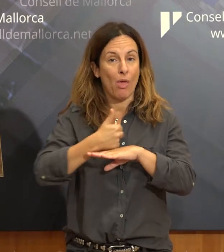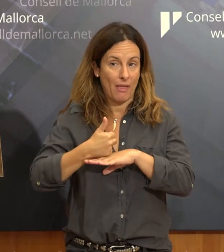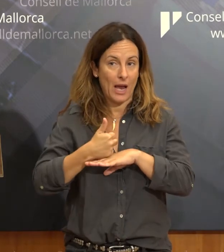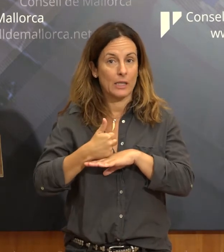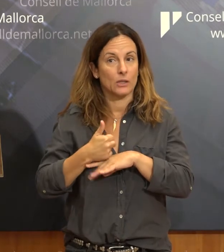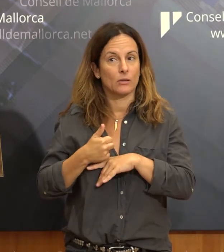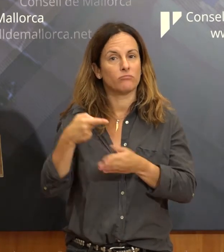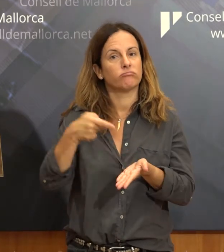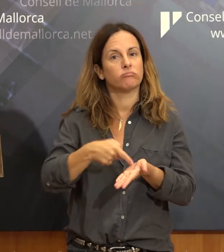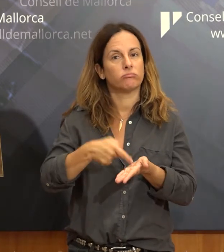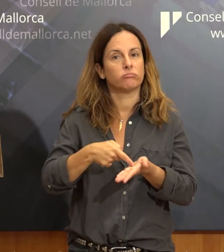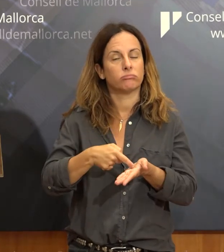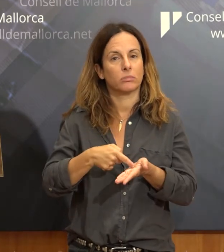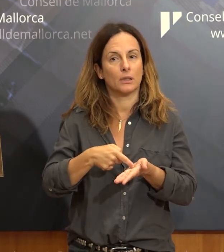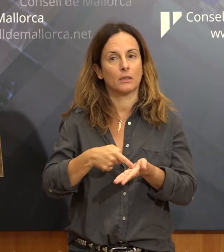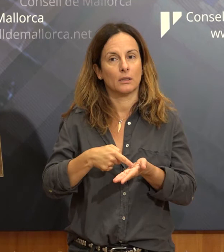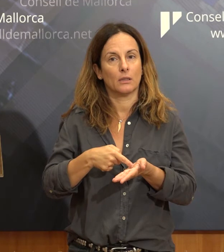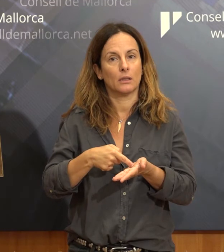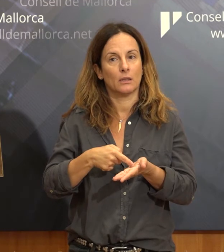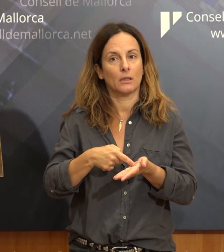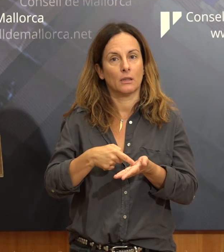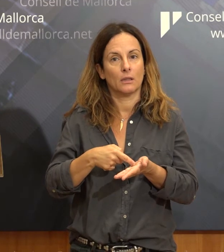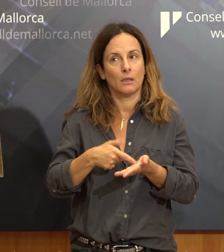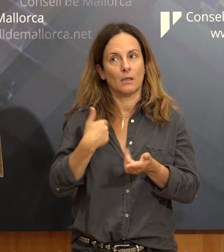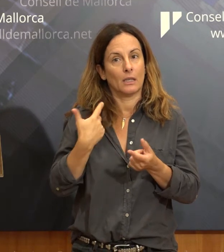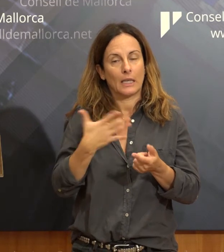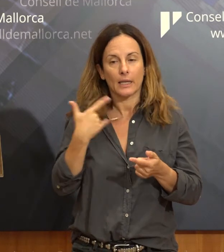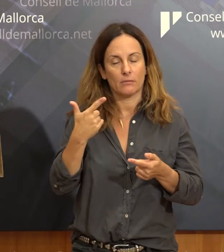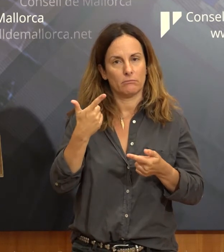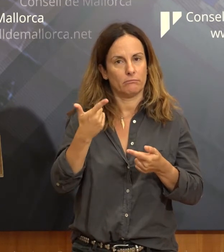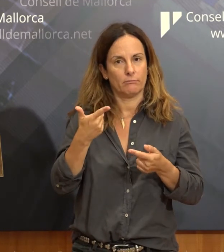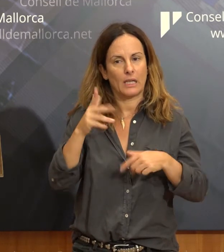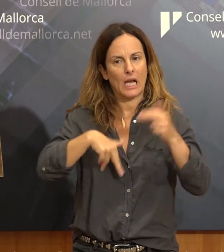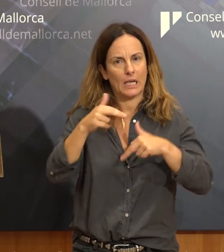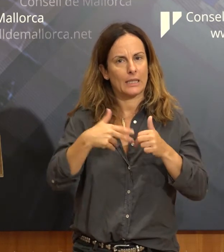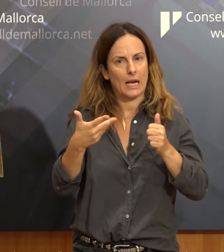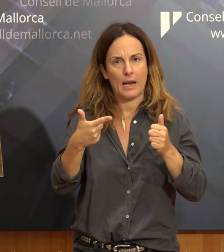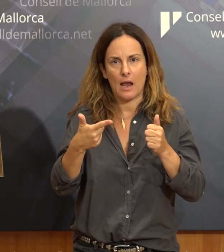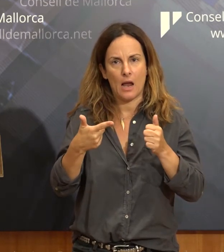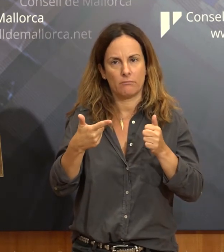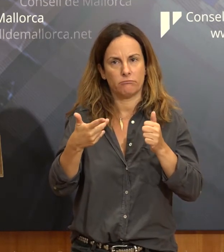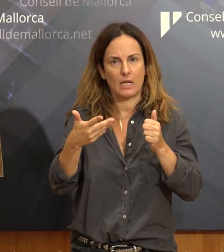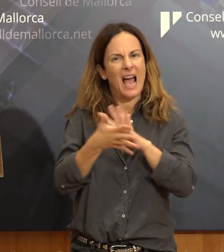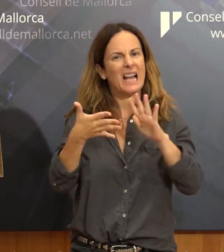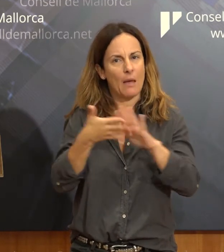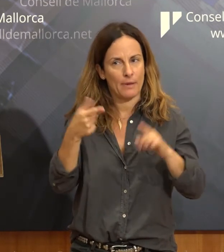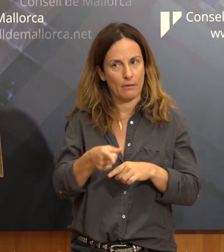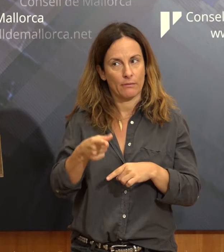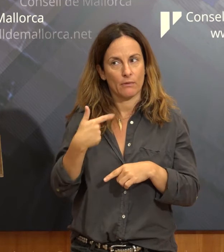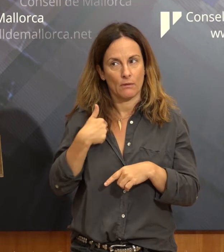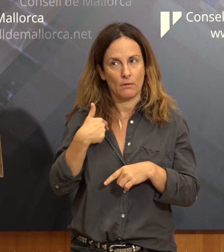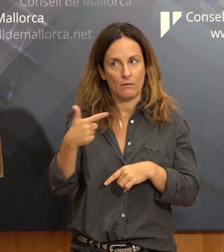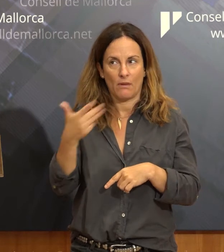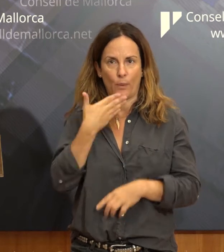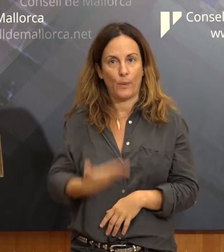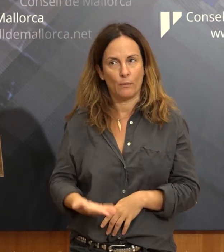que la carretera se fes ràpid, el que ens han dit avui és que han tardat molt en fer-la, poden compartir amb ells aquesta afirmació, és a dir, fa dos